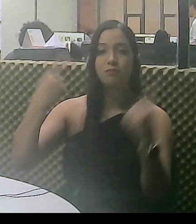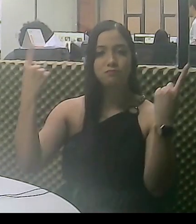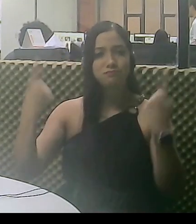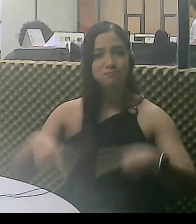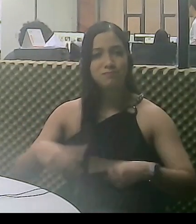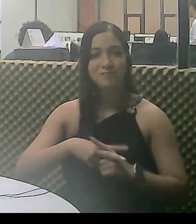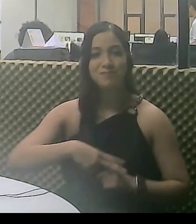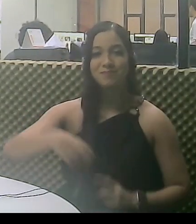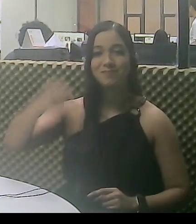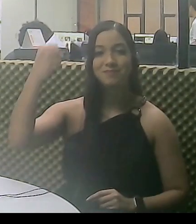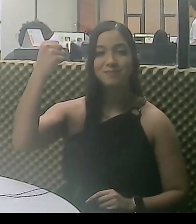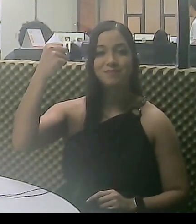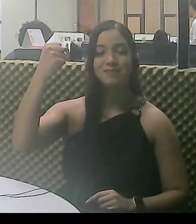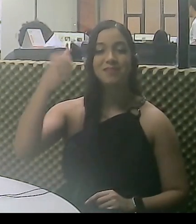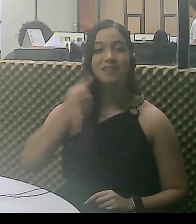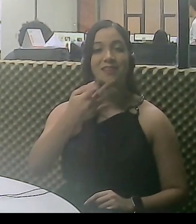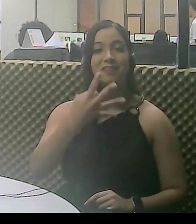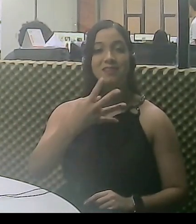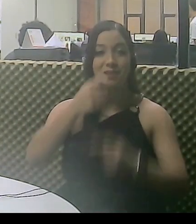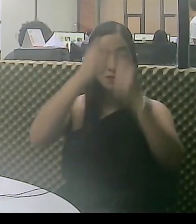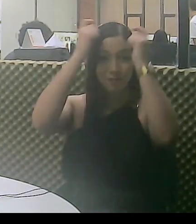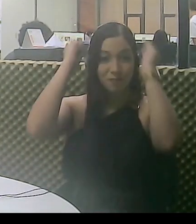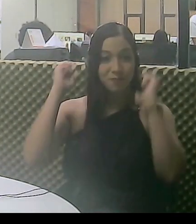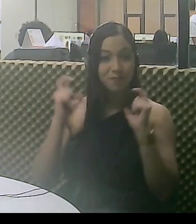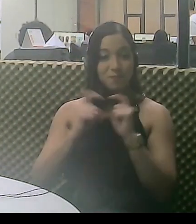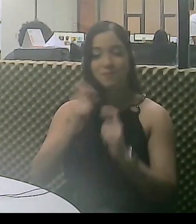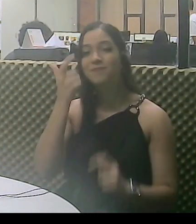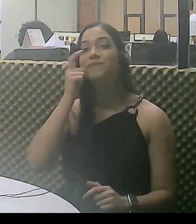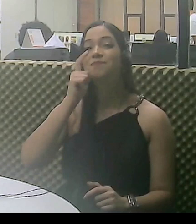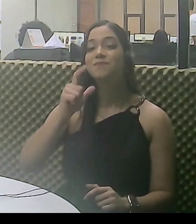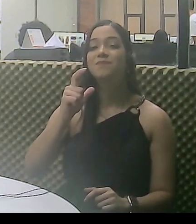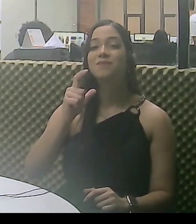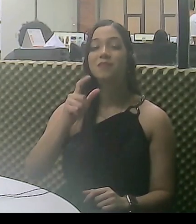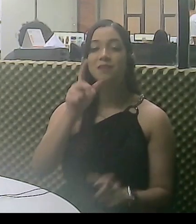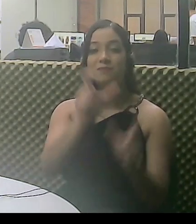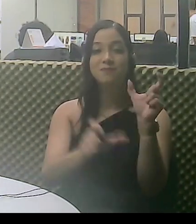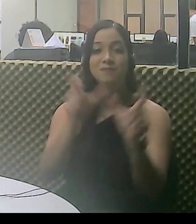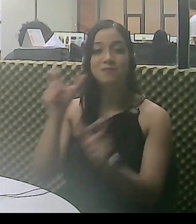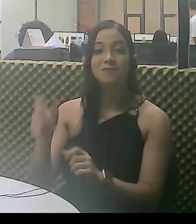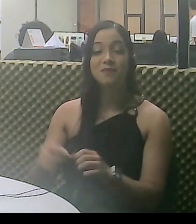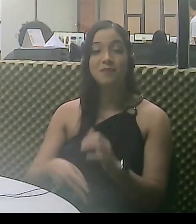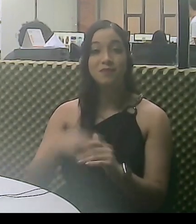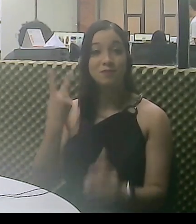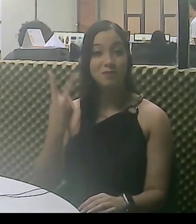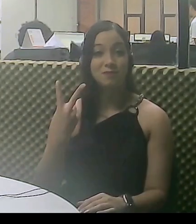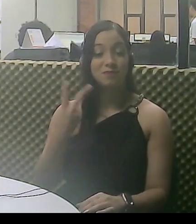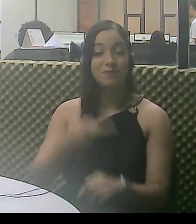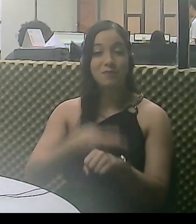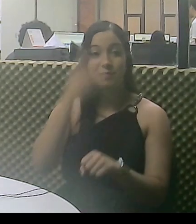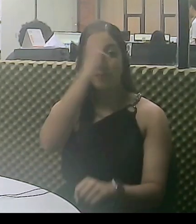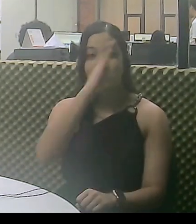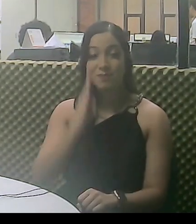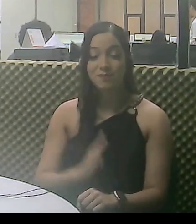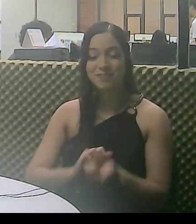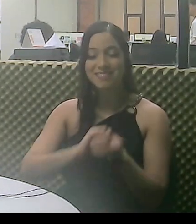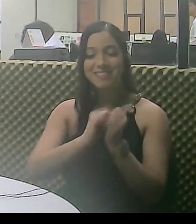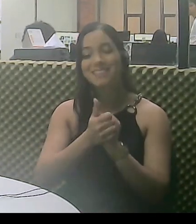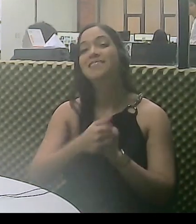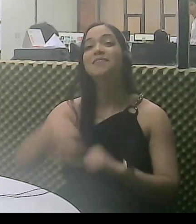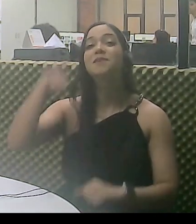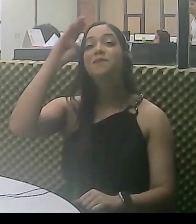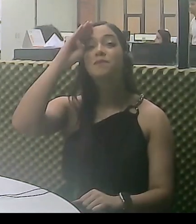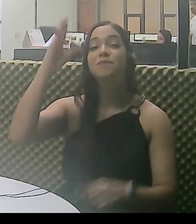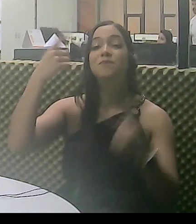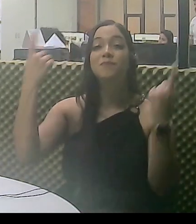competição vitoriosa. Com 14 medalhas conquistadas, os atletas ficaram em segundo lugar no Troféu Brasil de Atletismo,